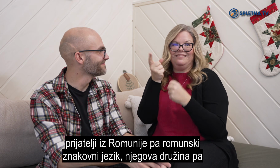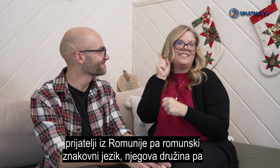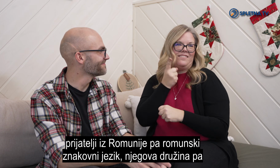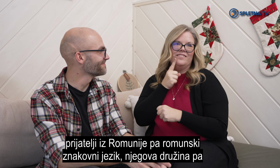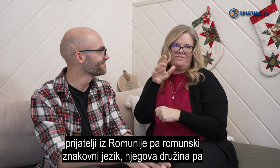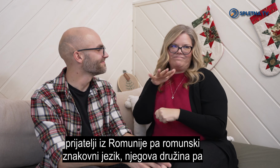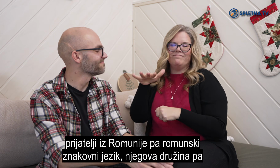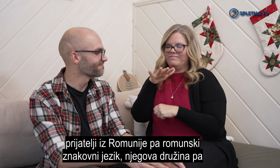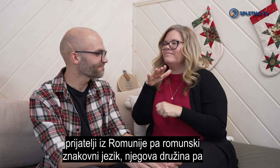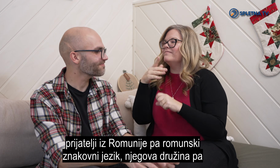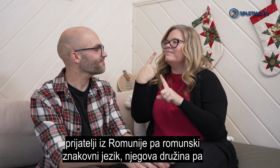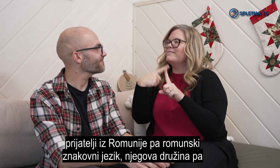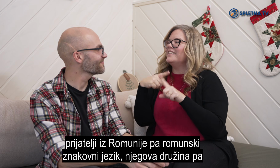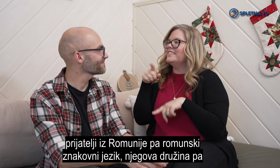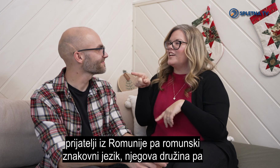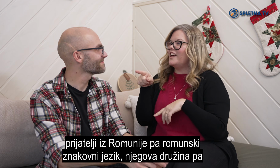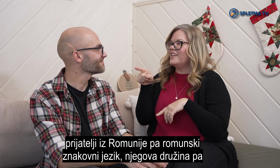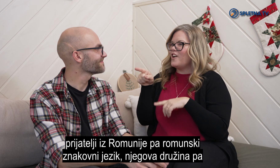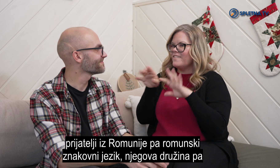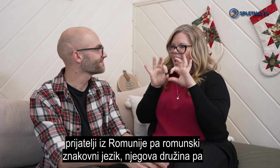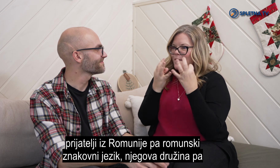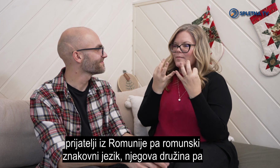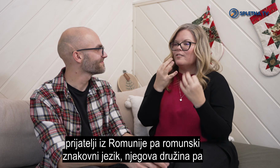slovenski jezik, gluhi pa slovenski znakovni jezik.